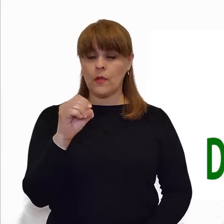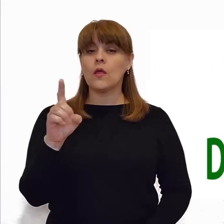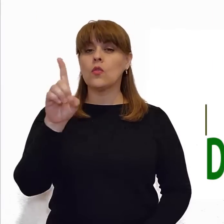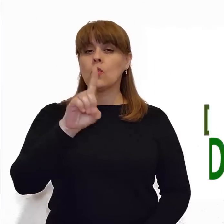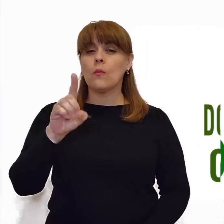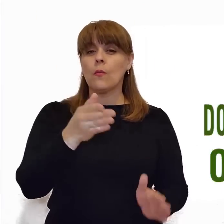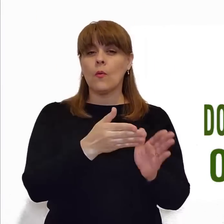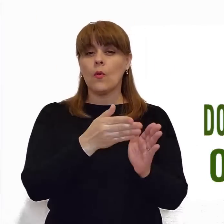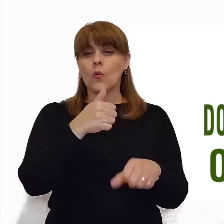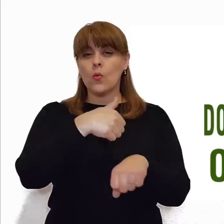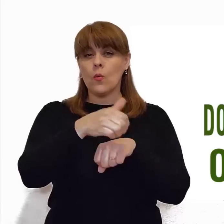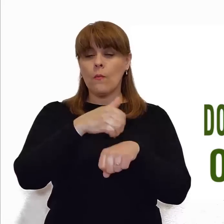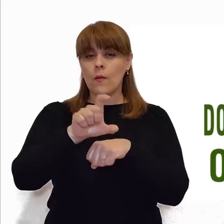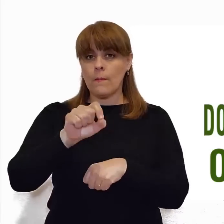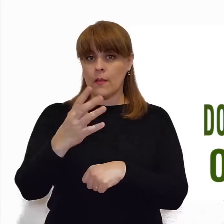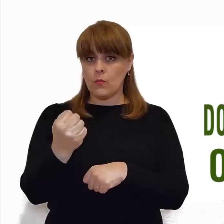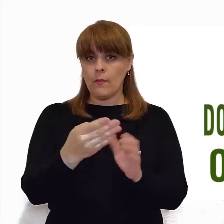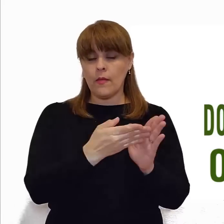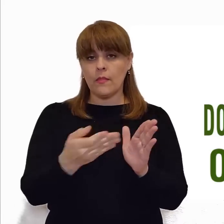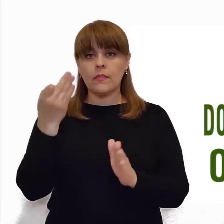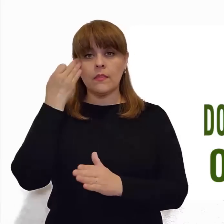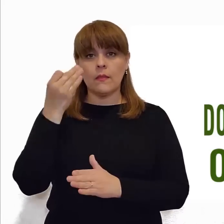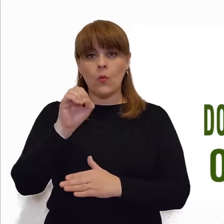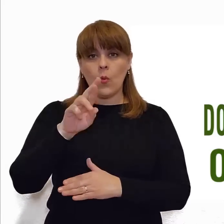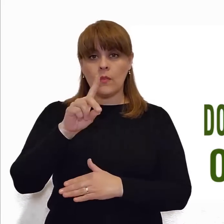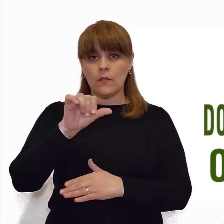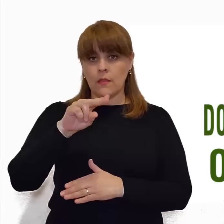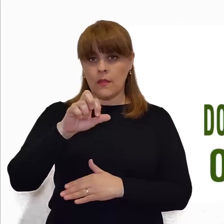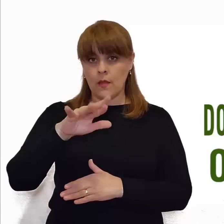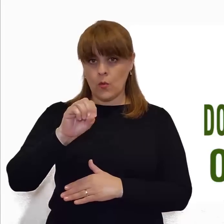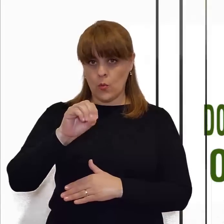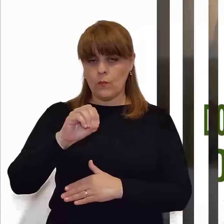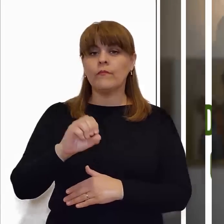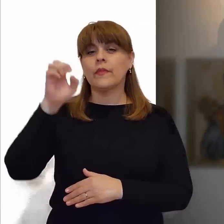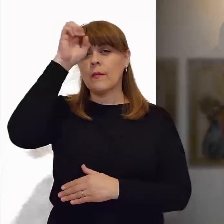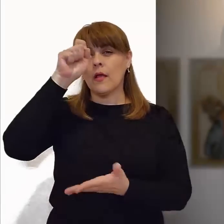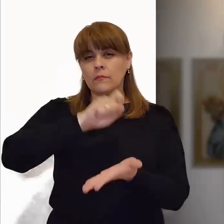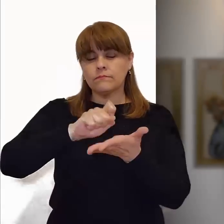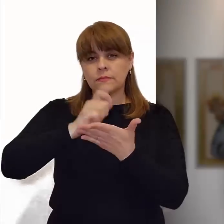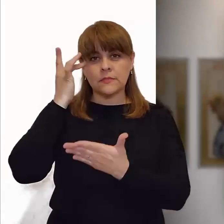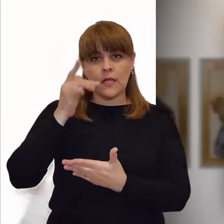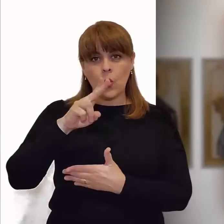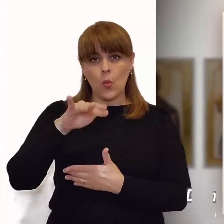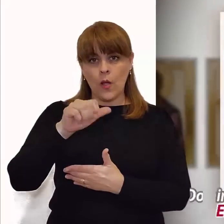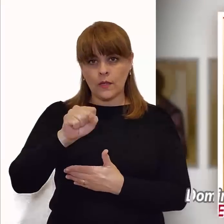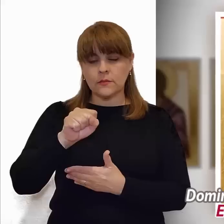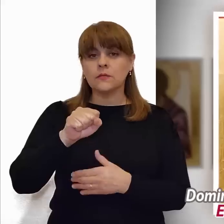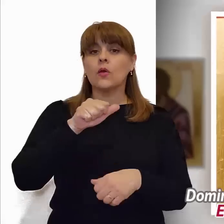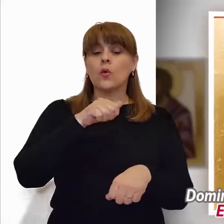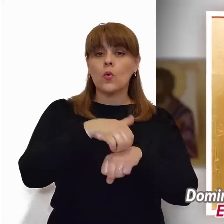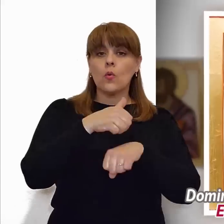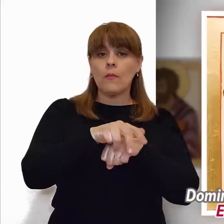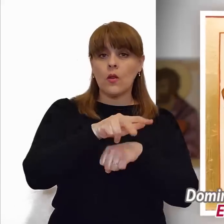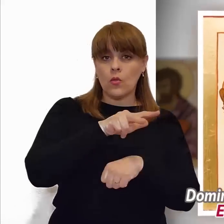...16 de octubre... domingo 29 del tiempo ordinario. Evangelio de San Lucas, capítulo